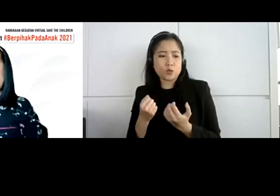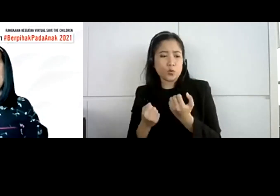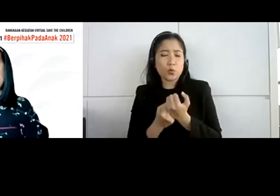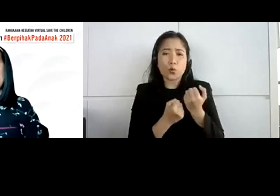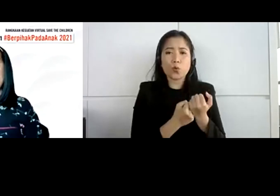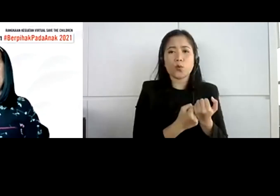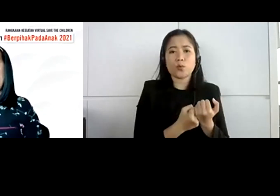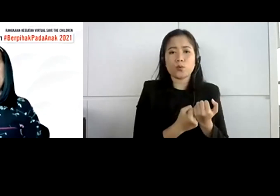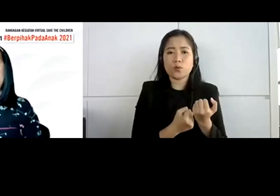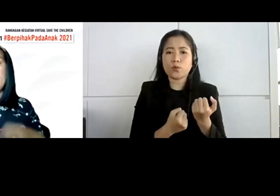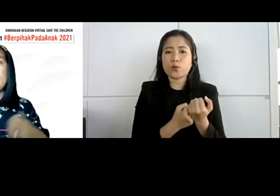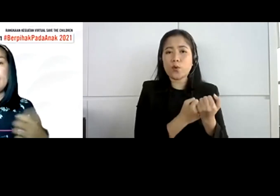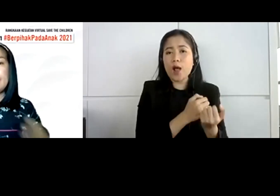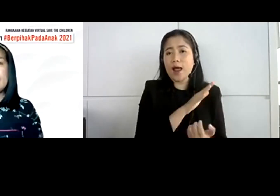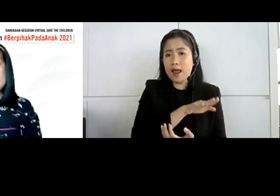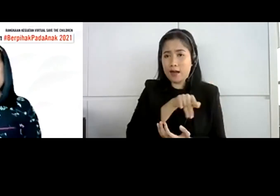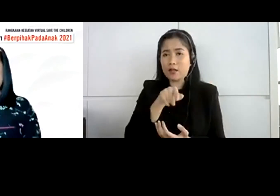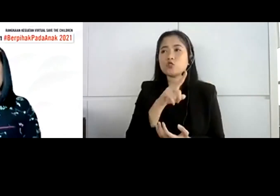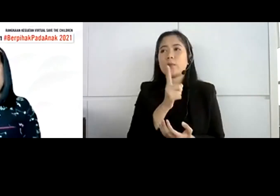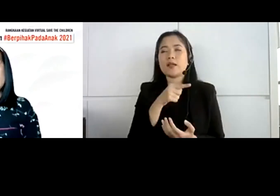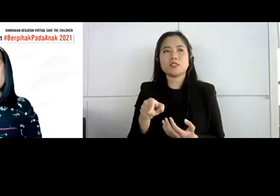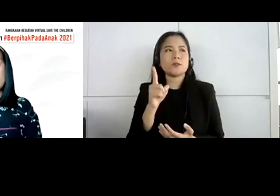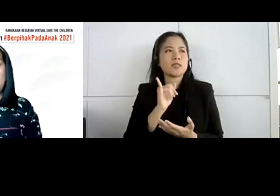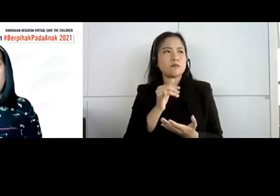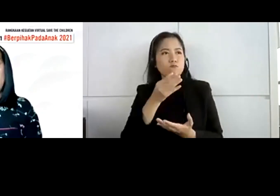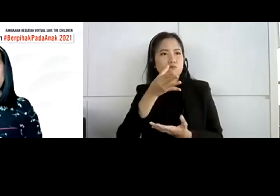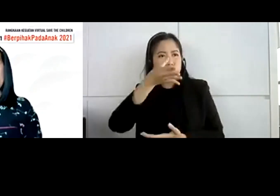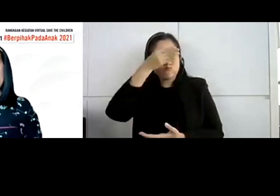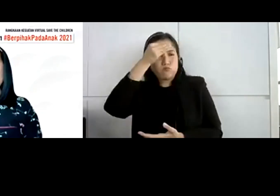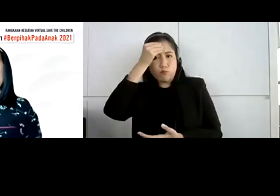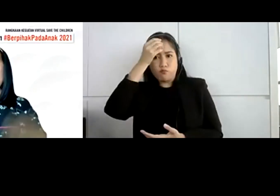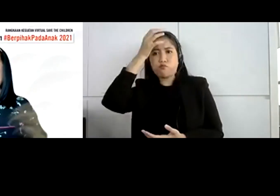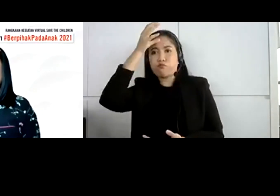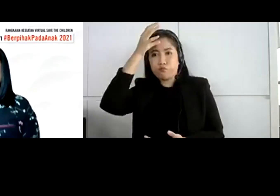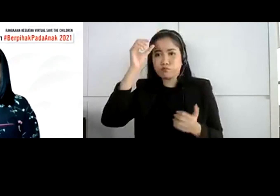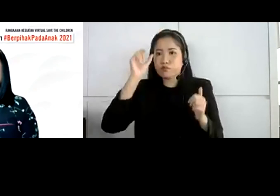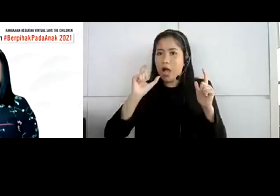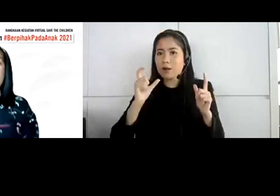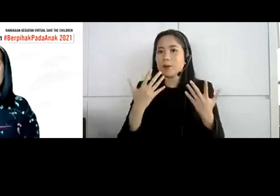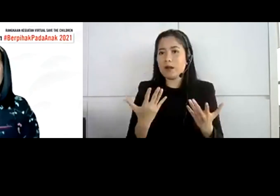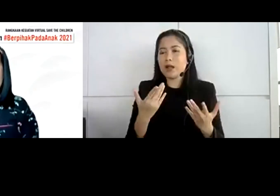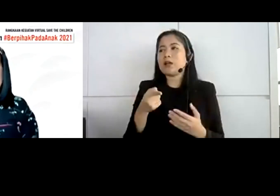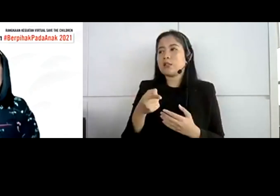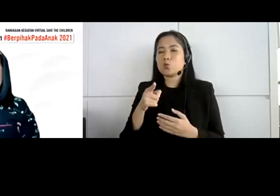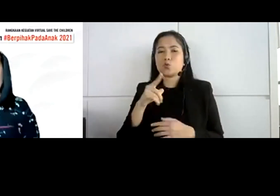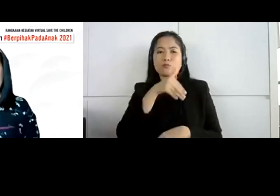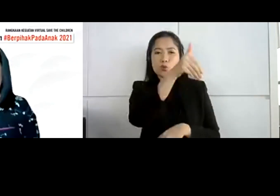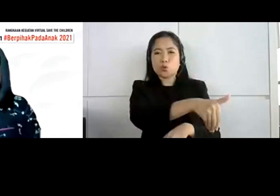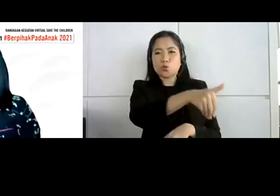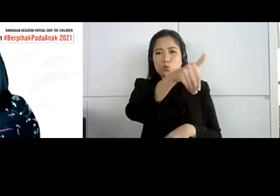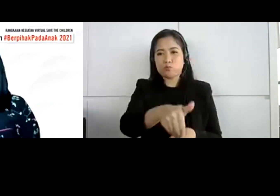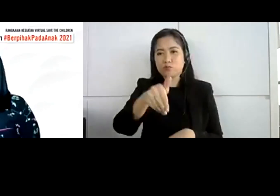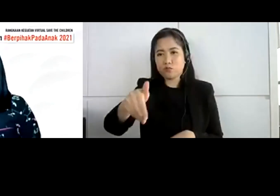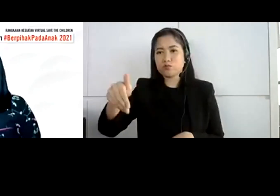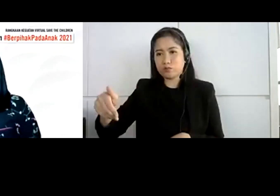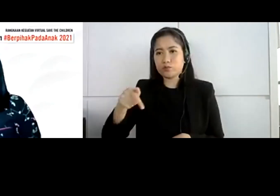bisa ini mengalami peningkatan literasi dan numerasi di sekolah. Itu dilakukan melalui kunjungan-kunjungan terhadap rumah-rumah anak.